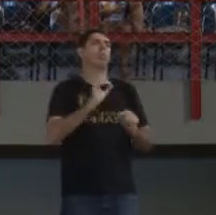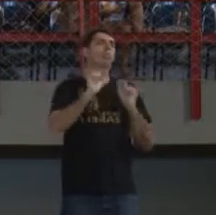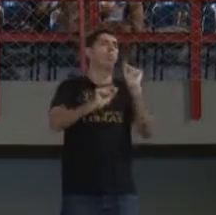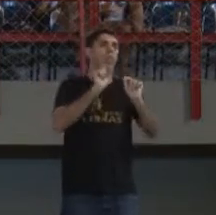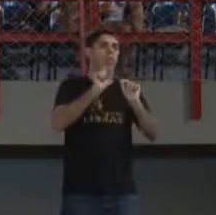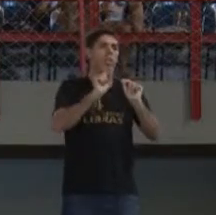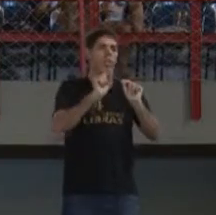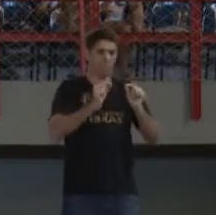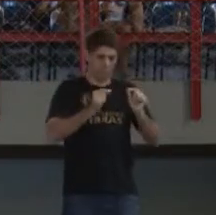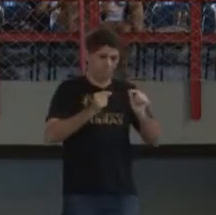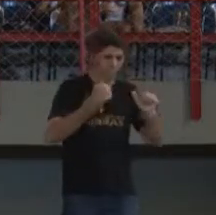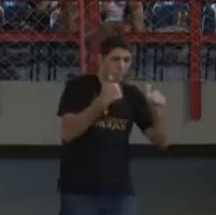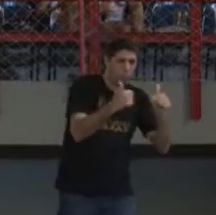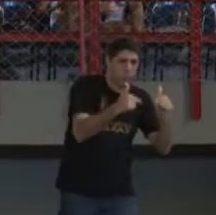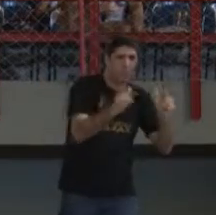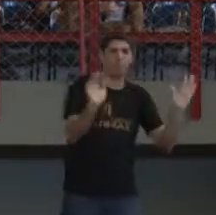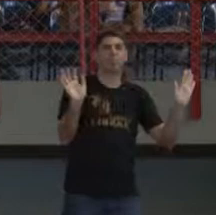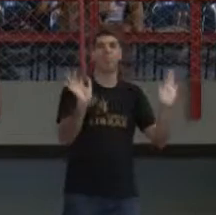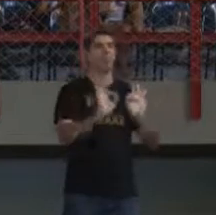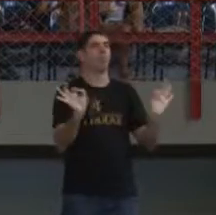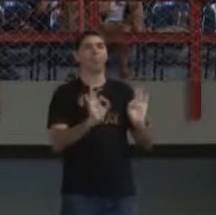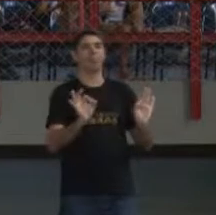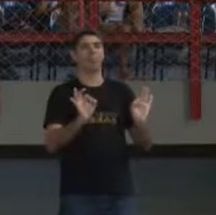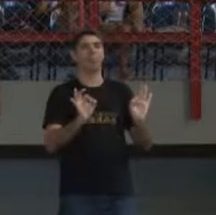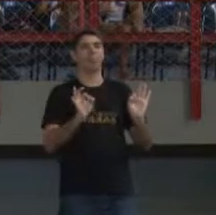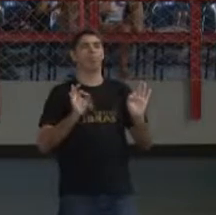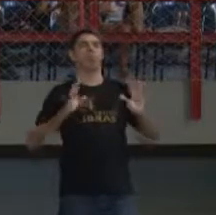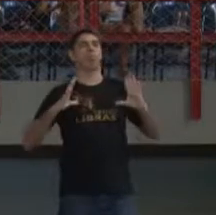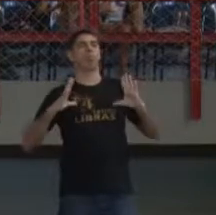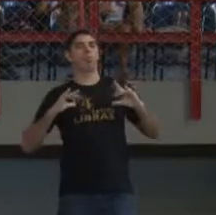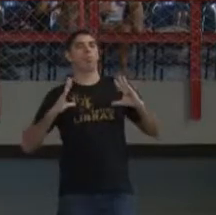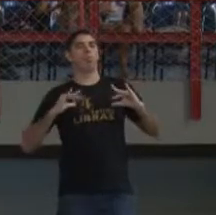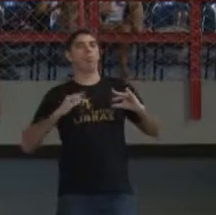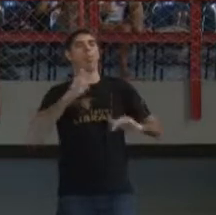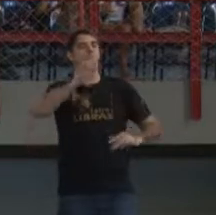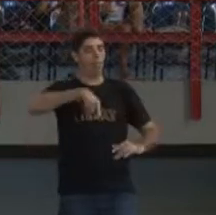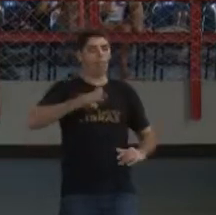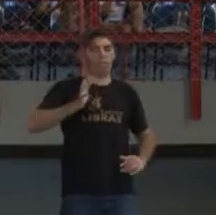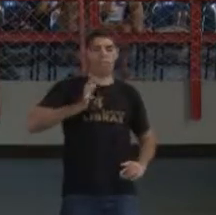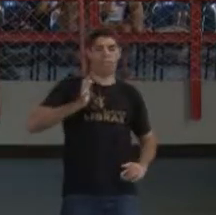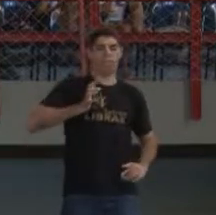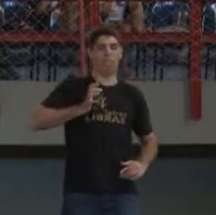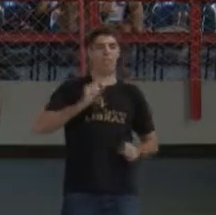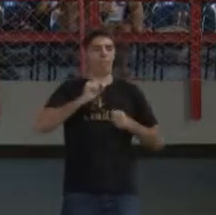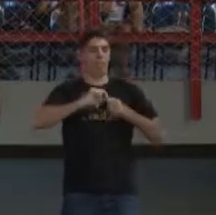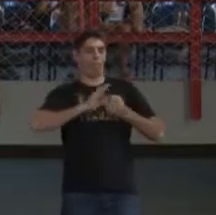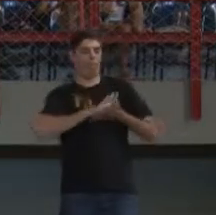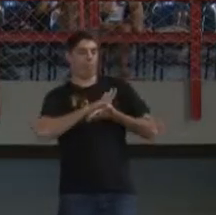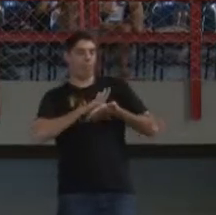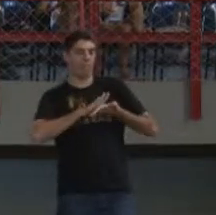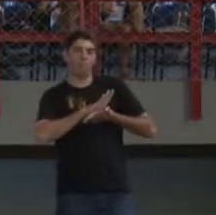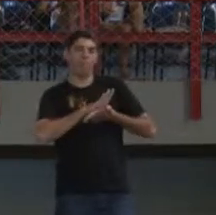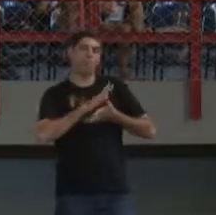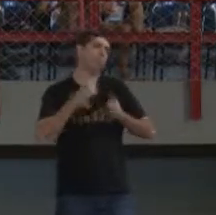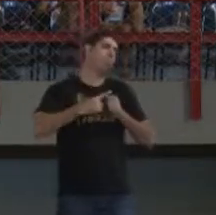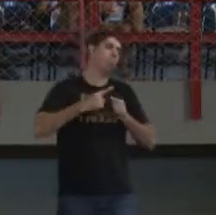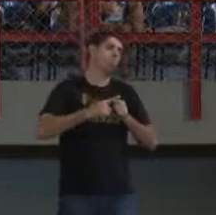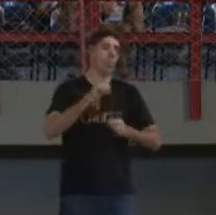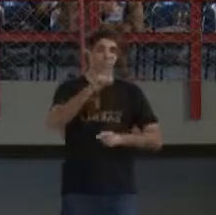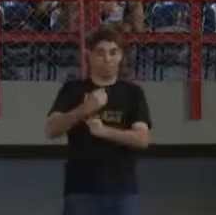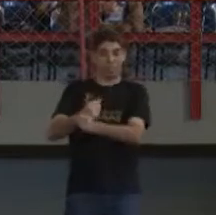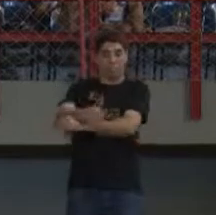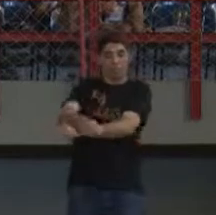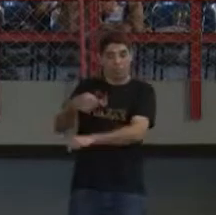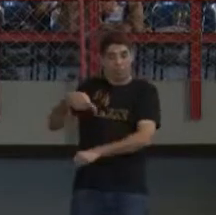define riqueza assim: quem é rico? É aquele que não faz nada. Por quê? Porque tem alguém para fazer